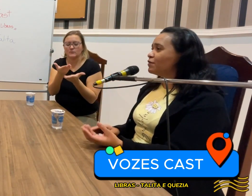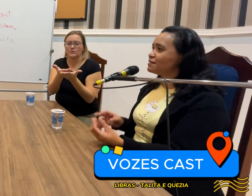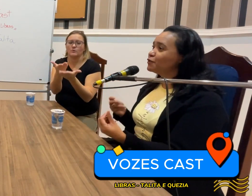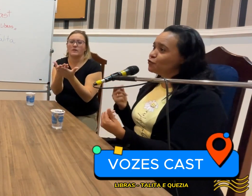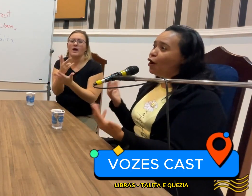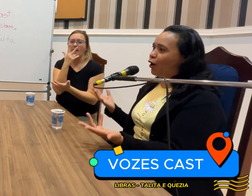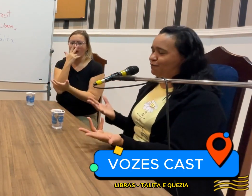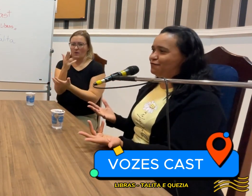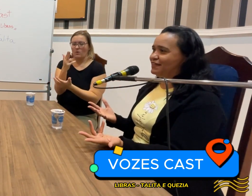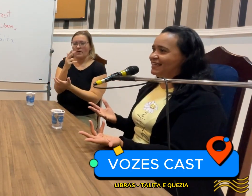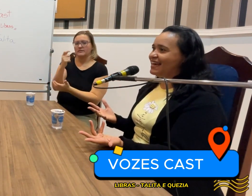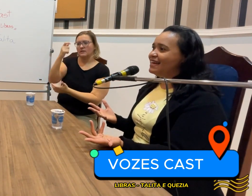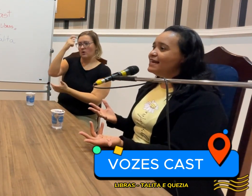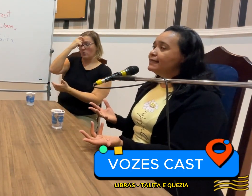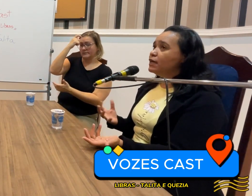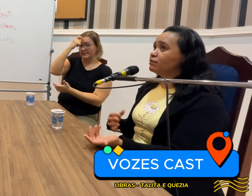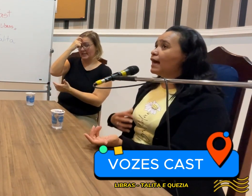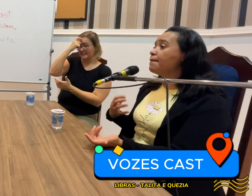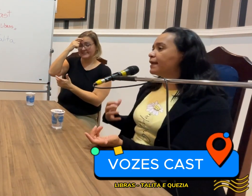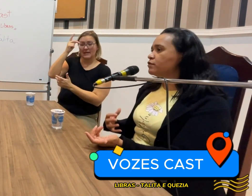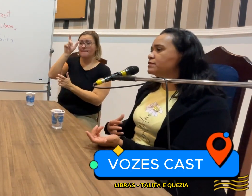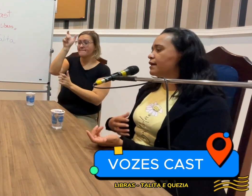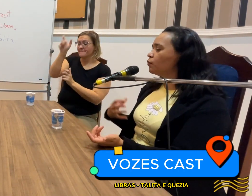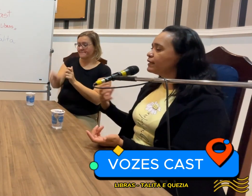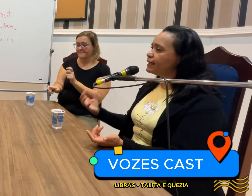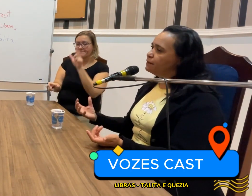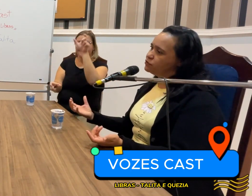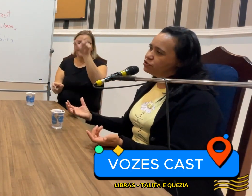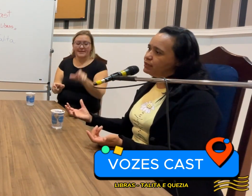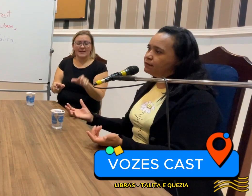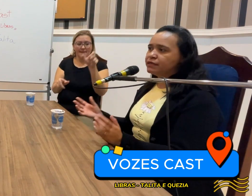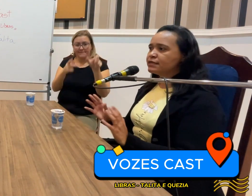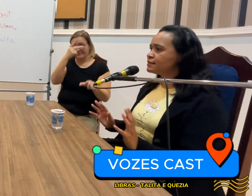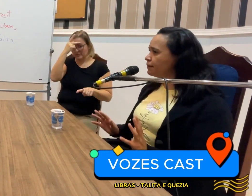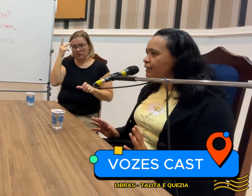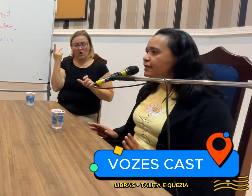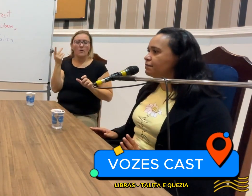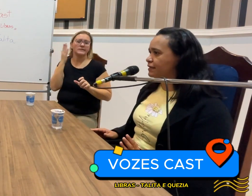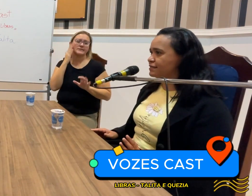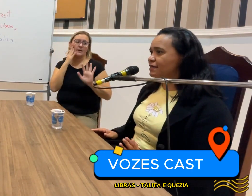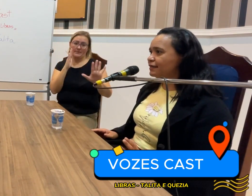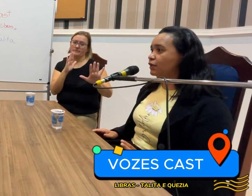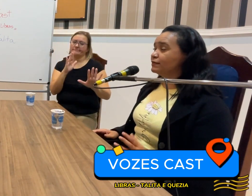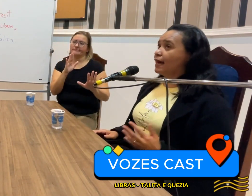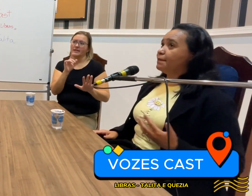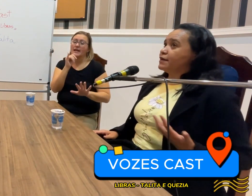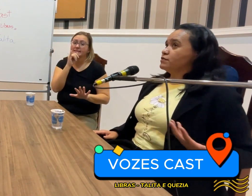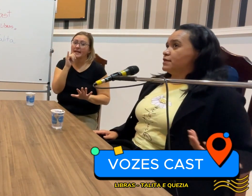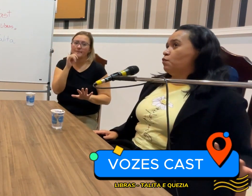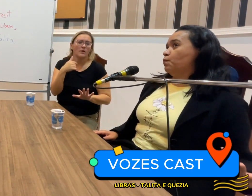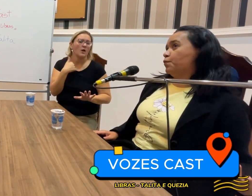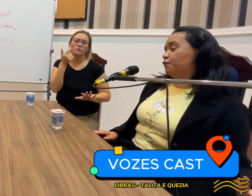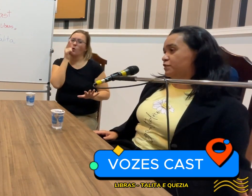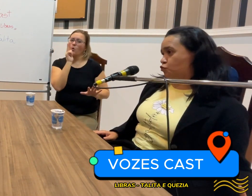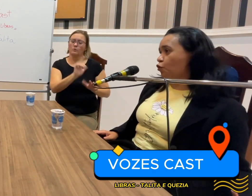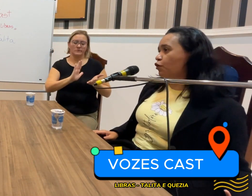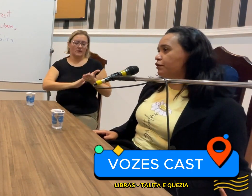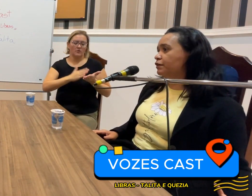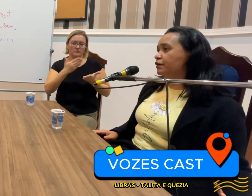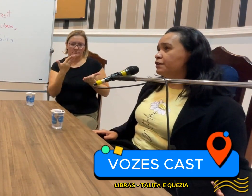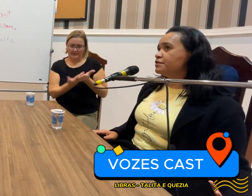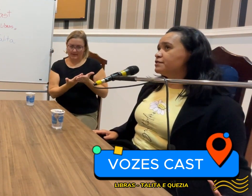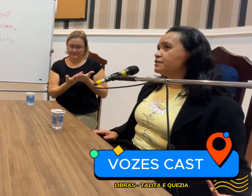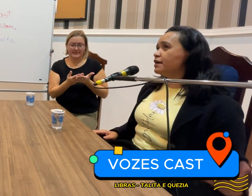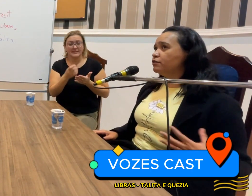que é uma coisa muito óbvia, né? É óbvio, não dá para eu ser um intérprete de Libras sem saber Libras. Exatamente. Não dá para eu ser um